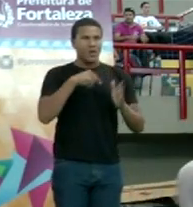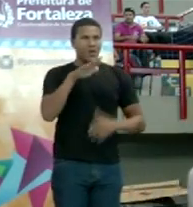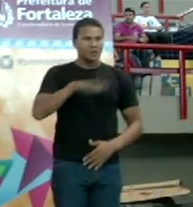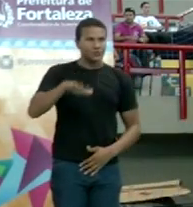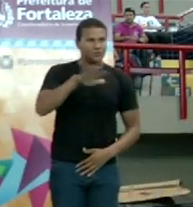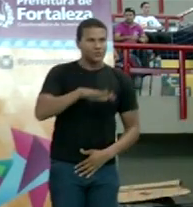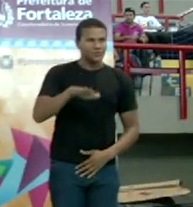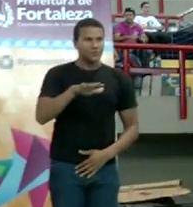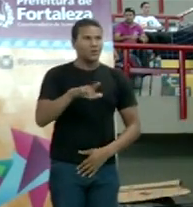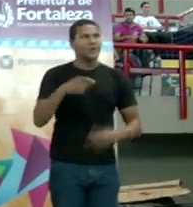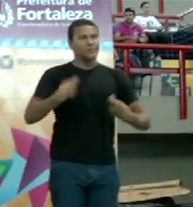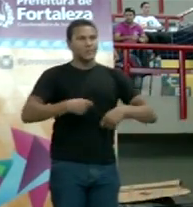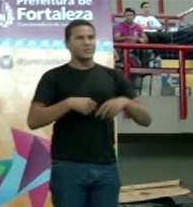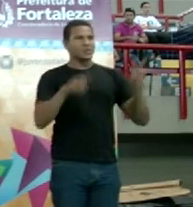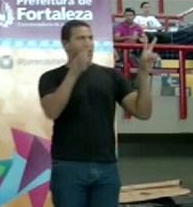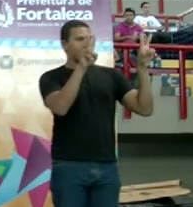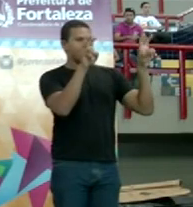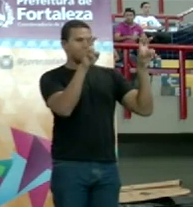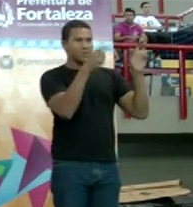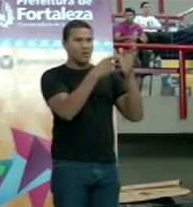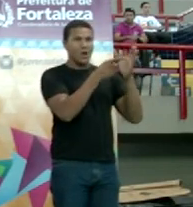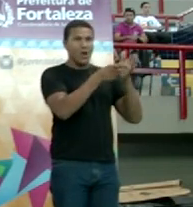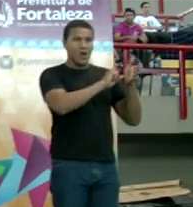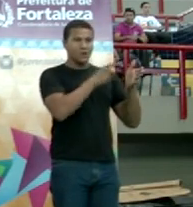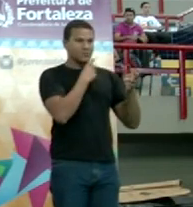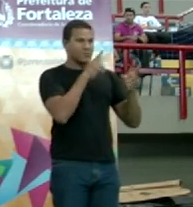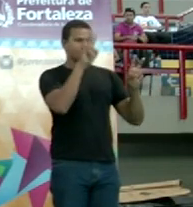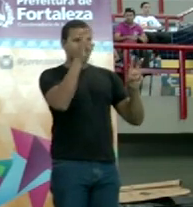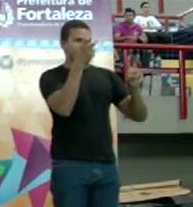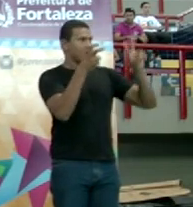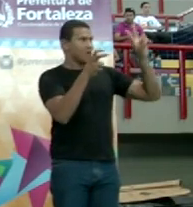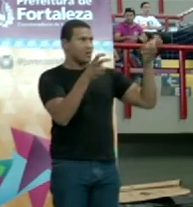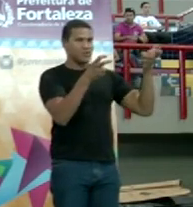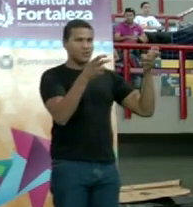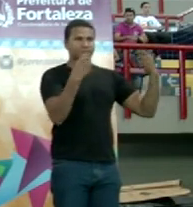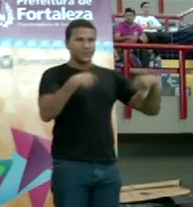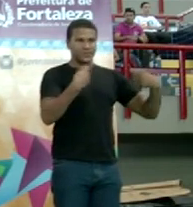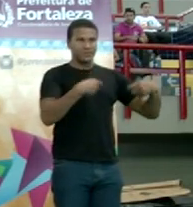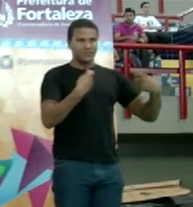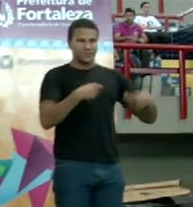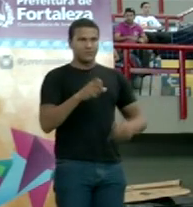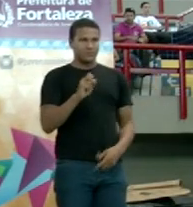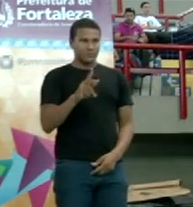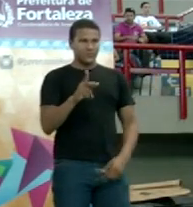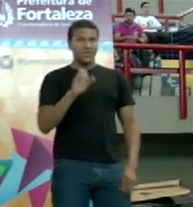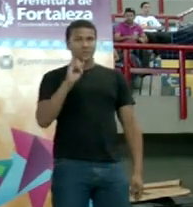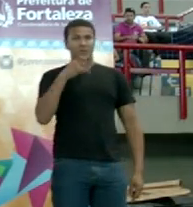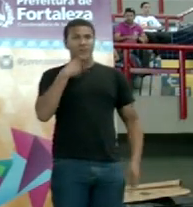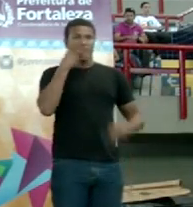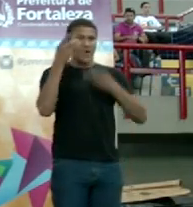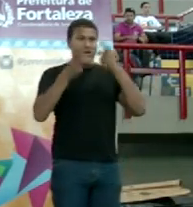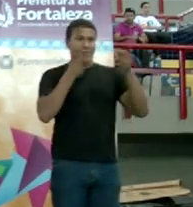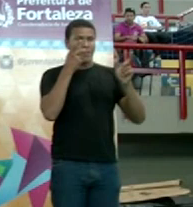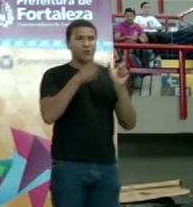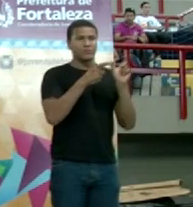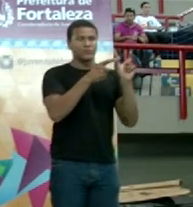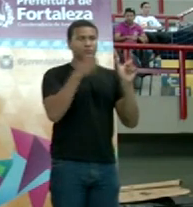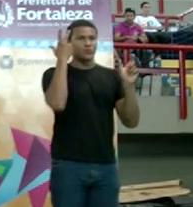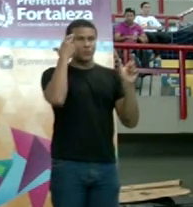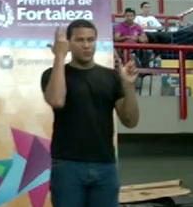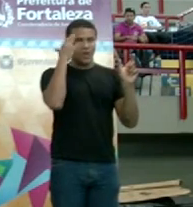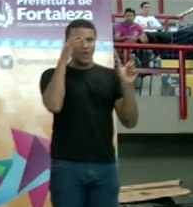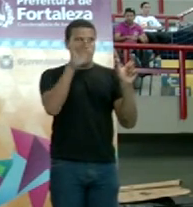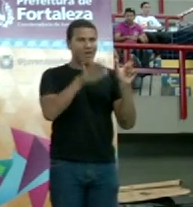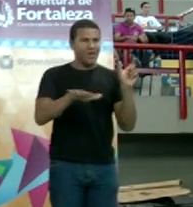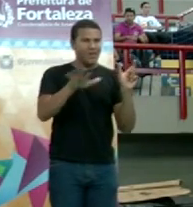dei também até a quantidade, use só um. Eu poderia usar palavras regionais no meu texto? Essa pergunta também já